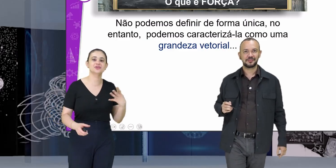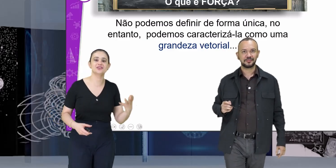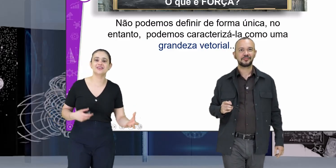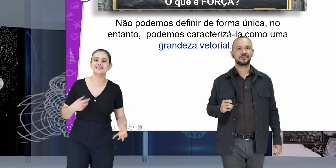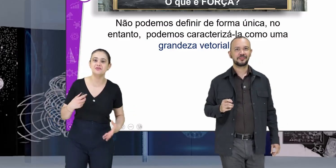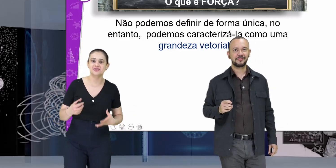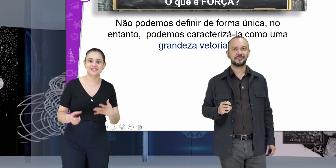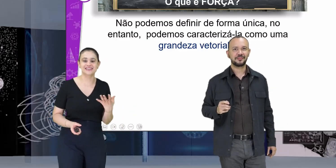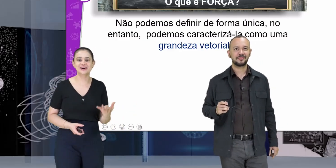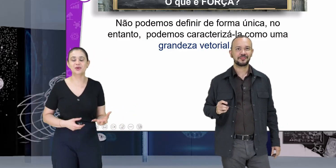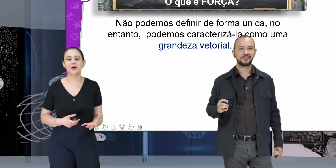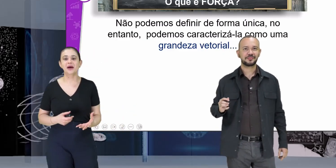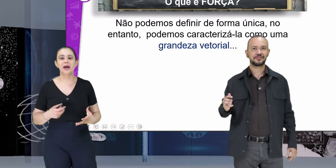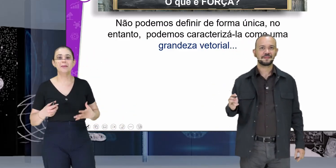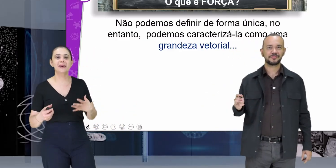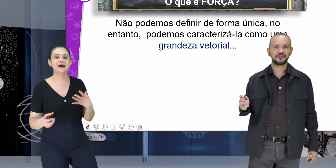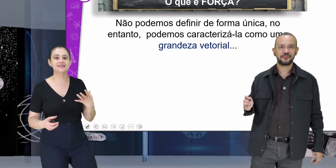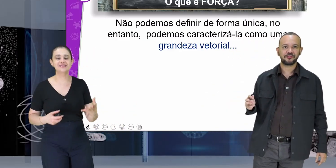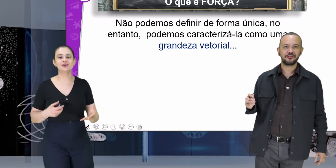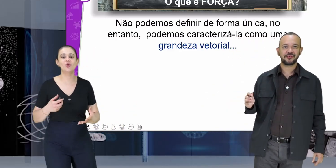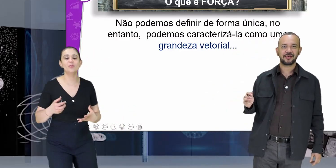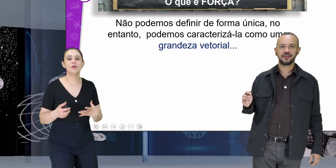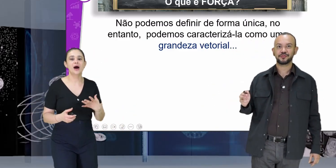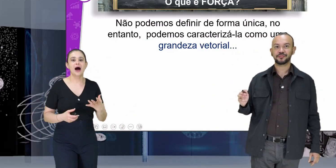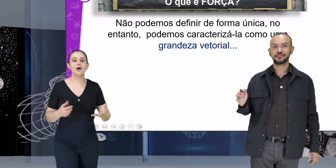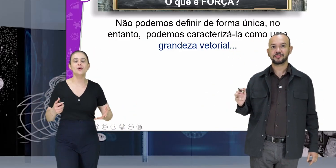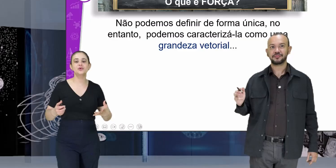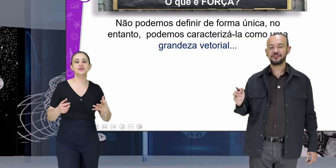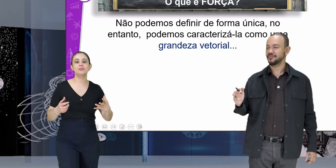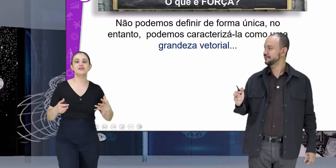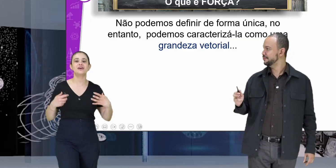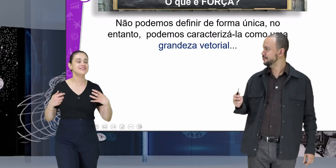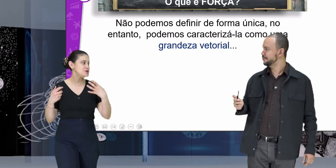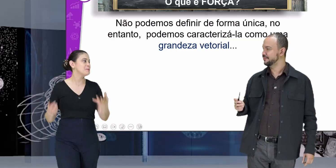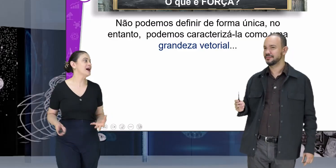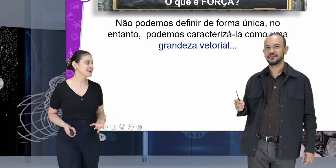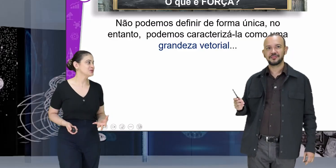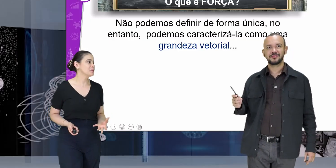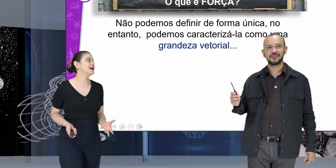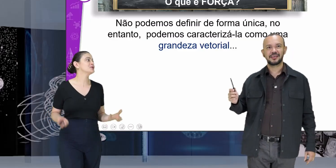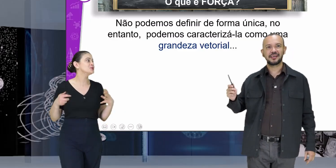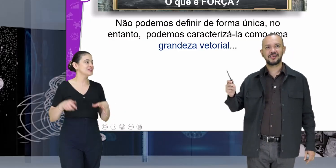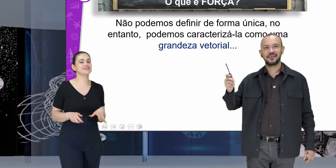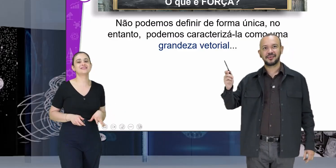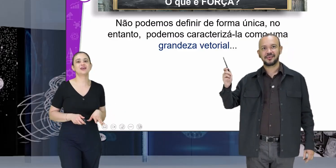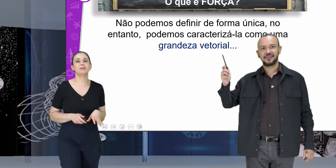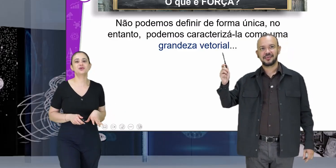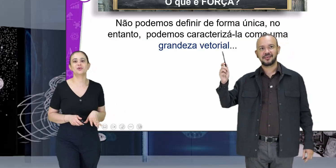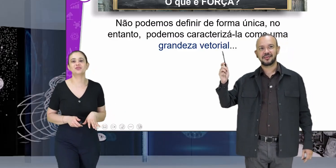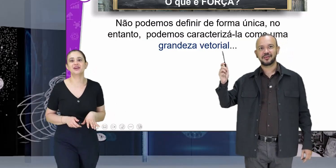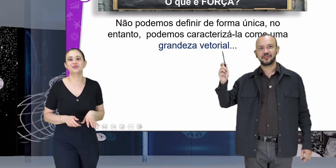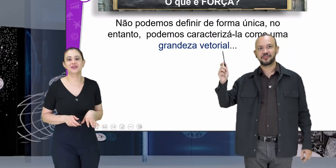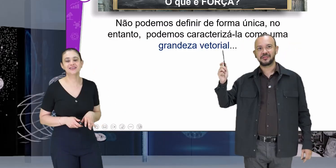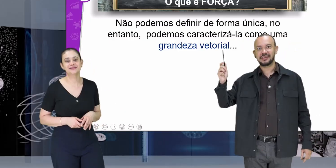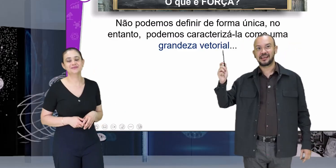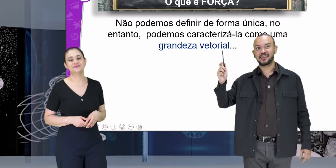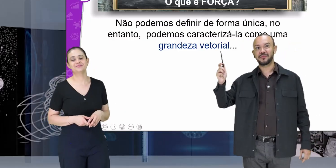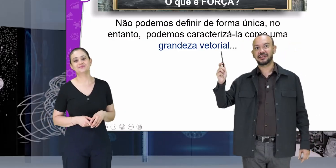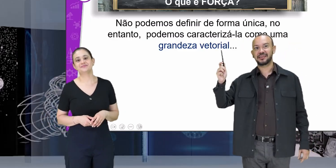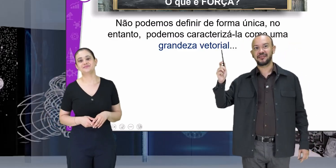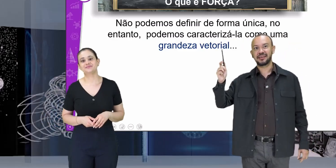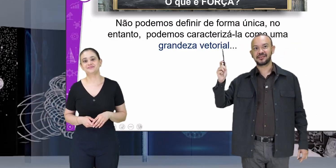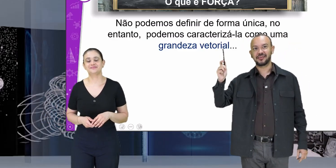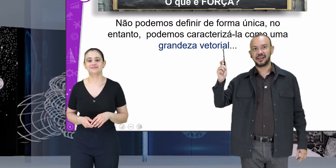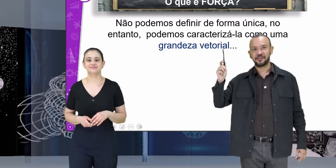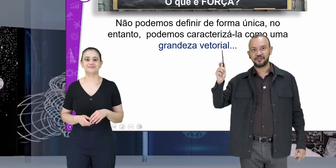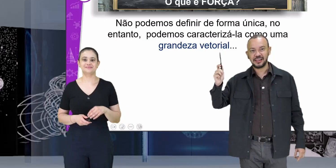que muitas vezes na ficção é mais assim como algo de uma frase de impacto, né, Michael, do que necessariamente o conceito, né? Exatamente.